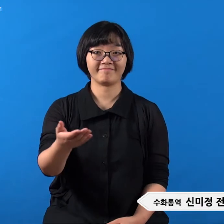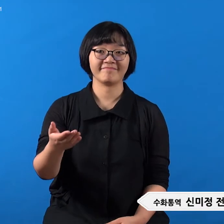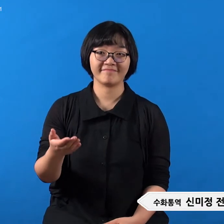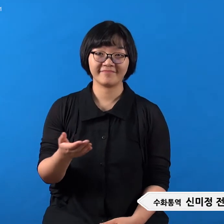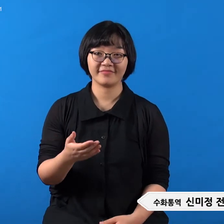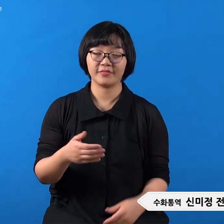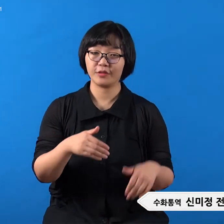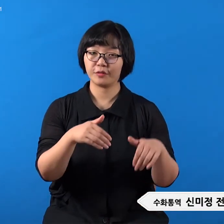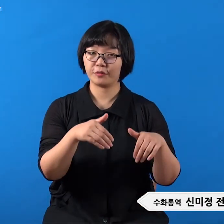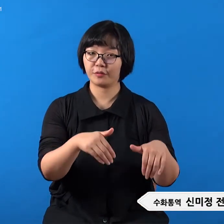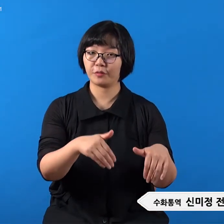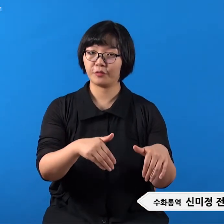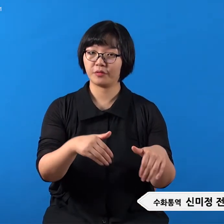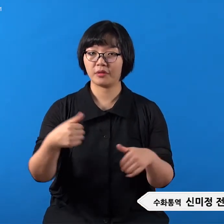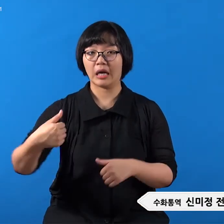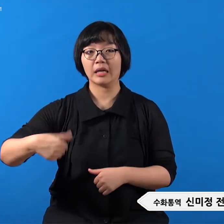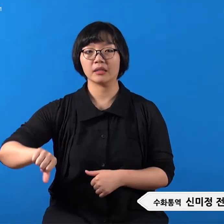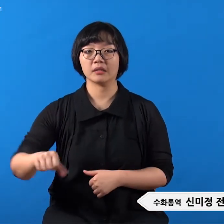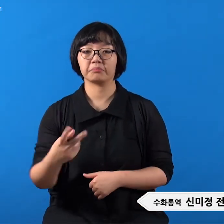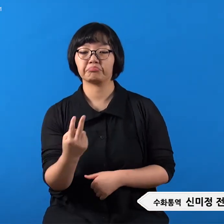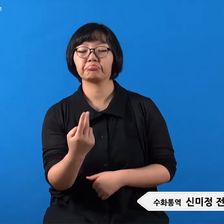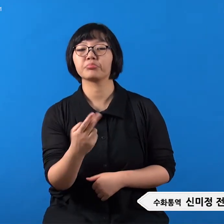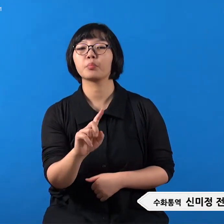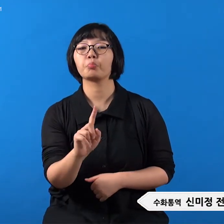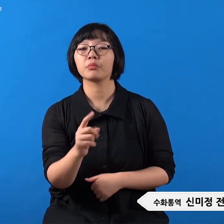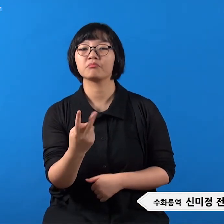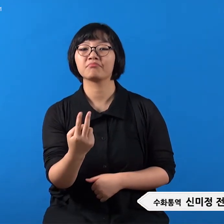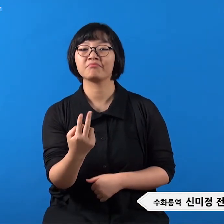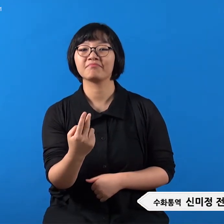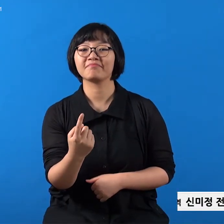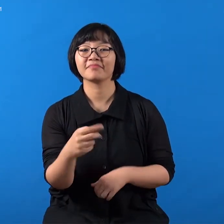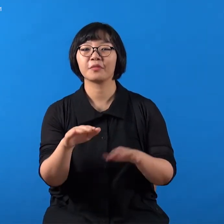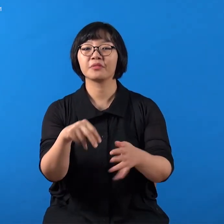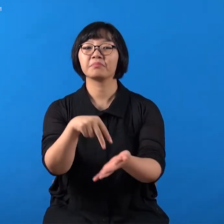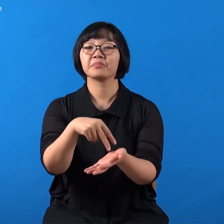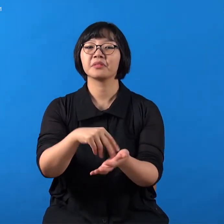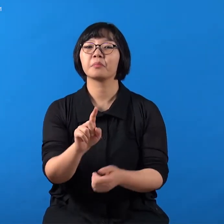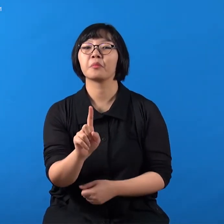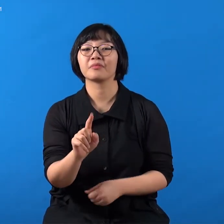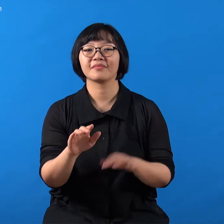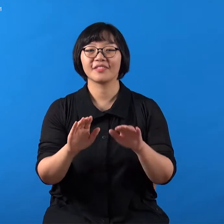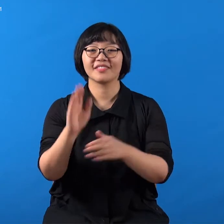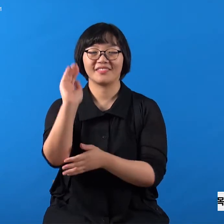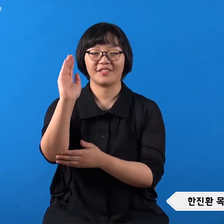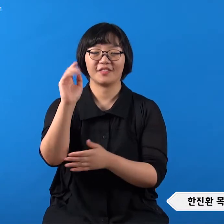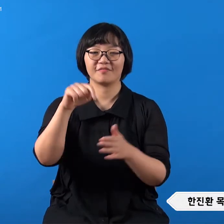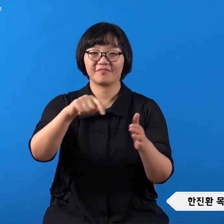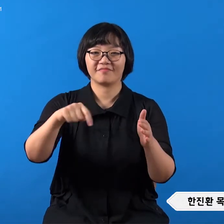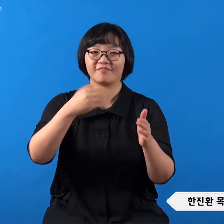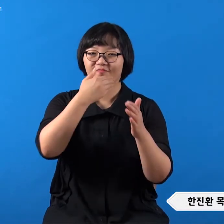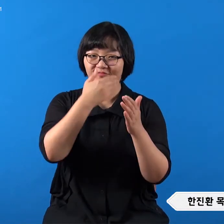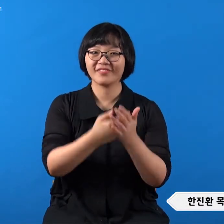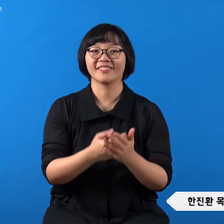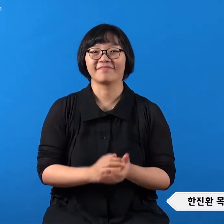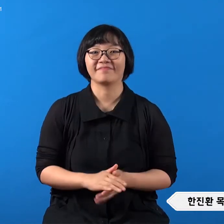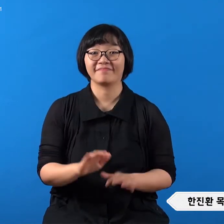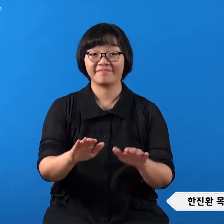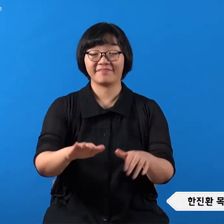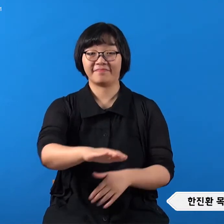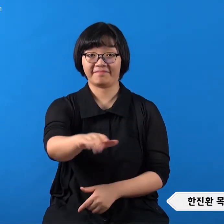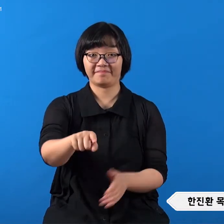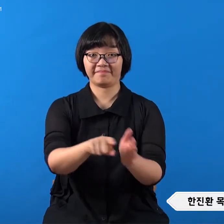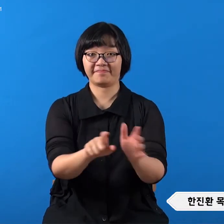여러분은 종입니까? 아들입니까? 그게 오늘 말씀의 핵심입니다. 신앙생활